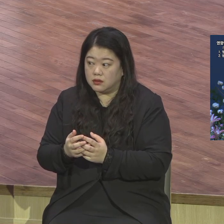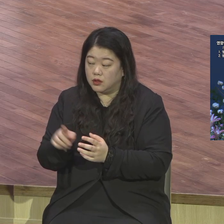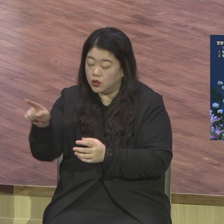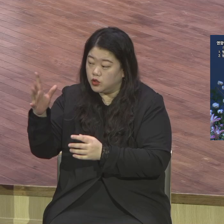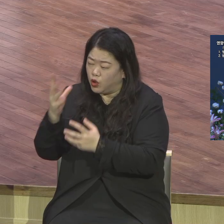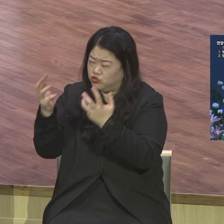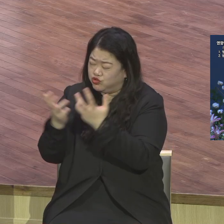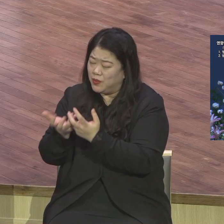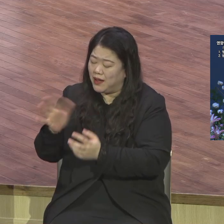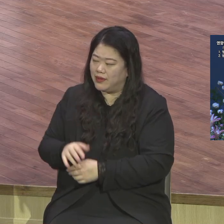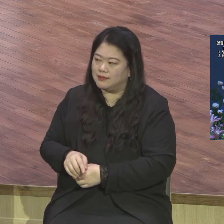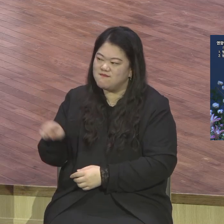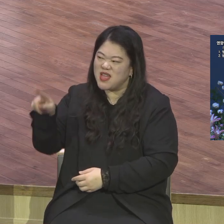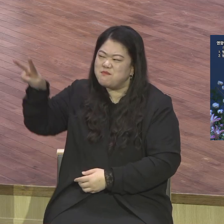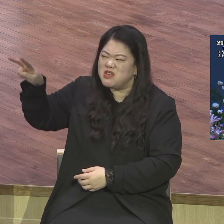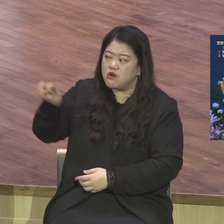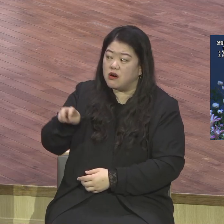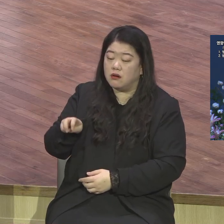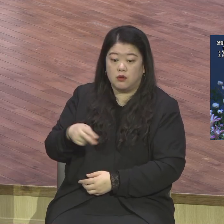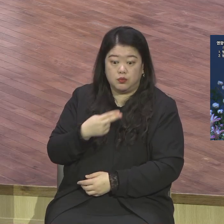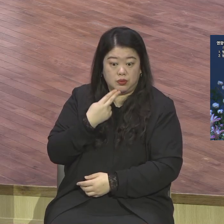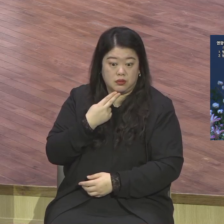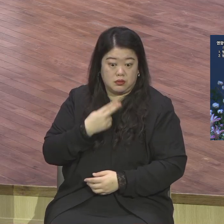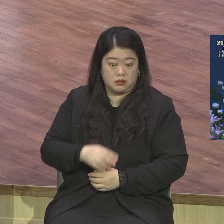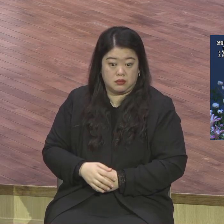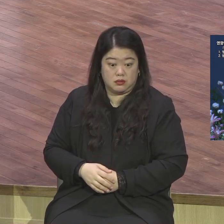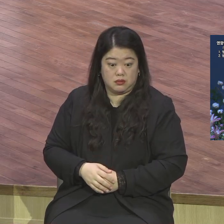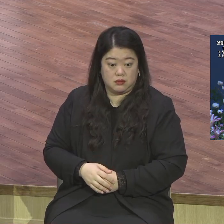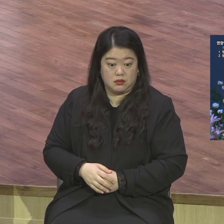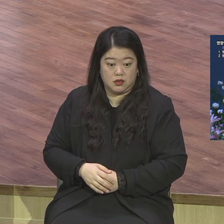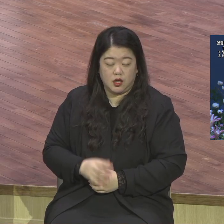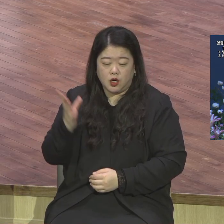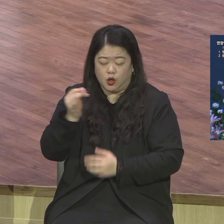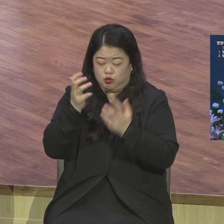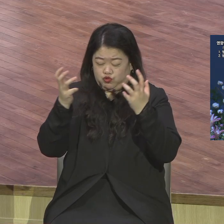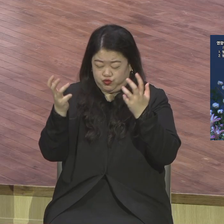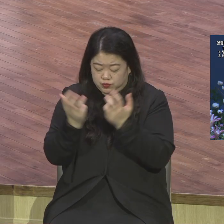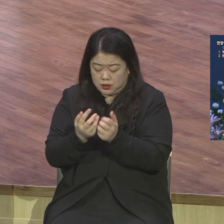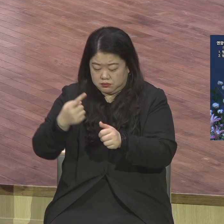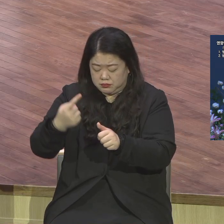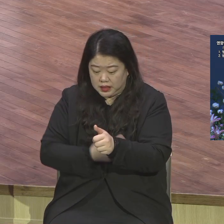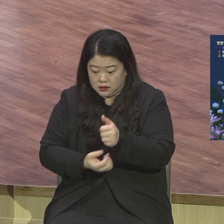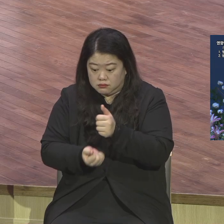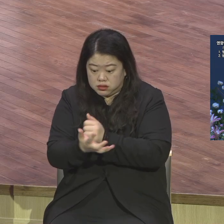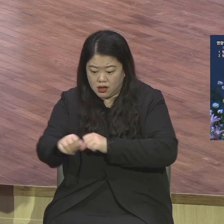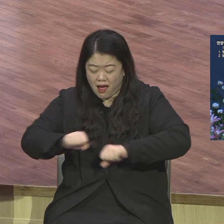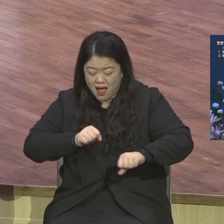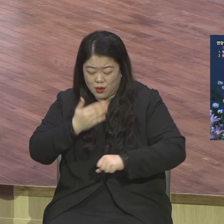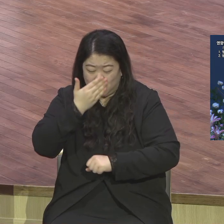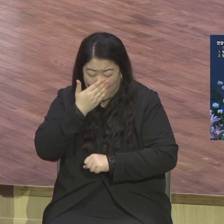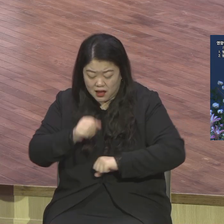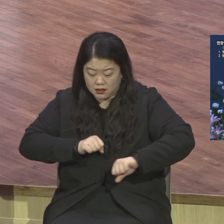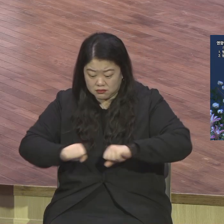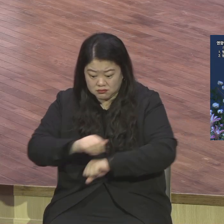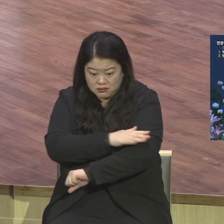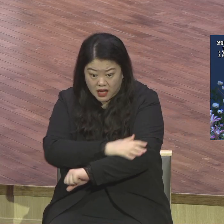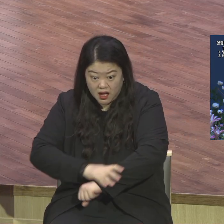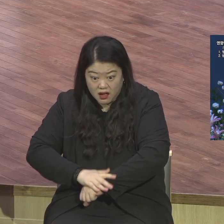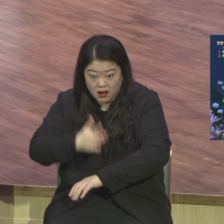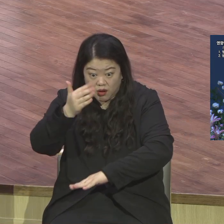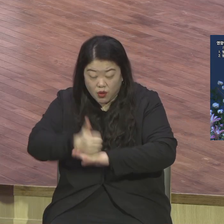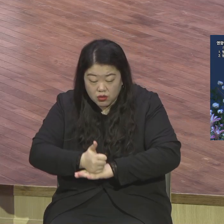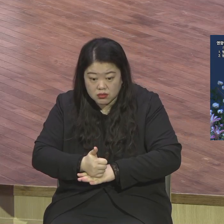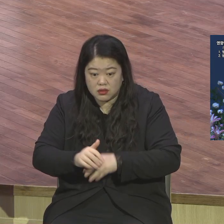사람은 그래요. 위에서 아래까지 다 좋아해. 어른이고 아이고 막 다 좋아해. 그게 특징입니다.